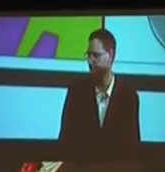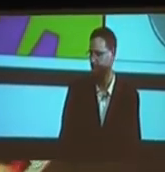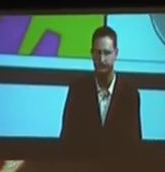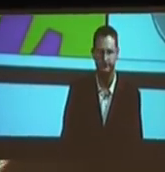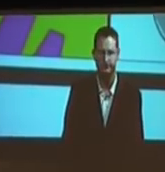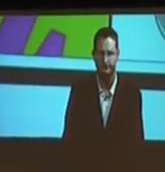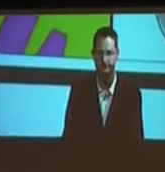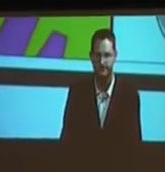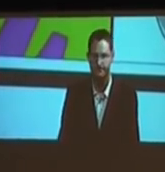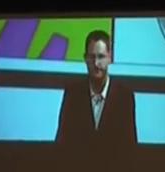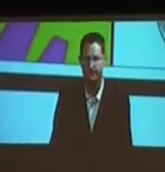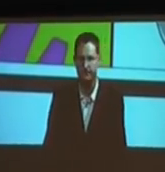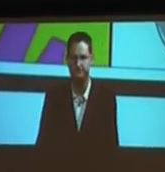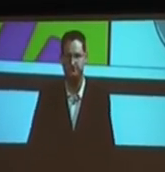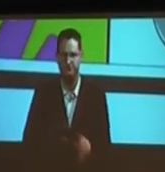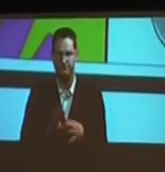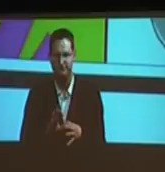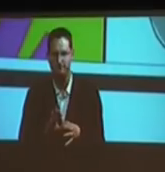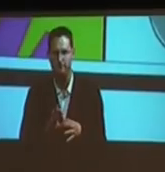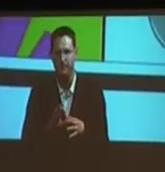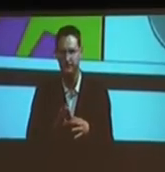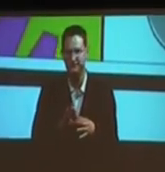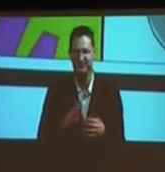Eltern untereinander ganz viel in Austausch treten.